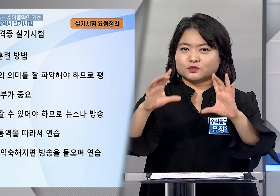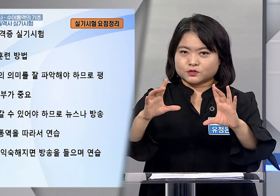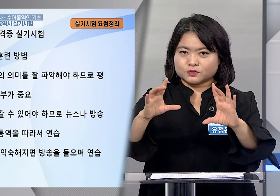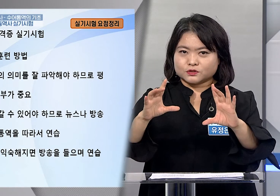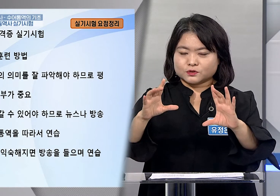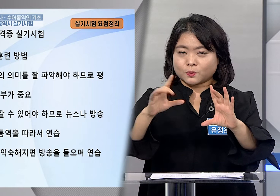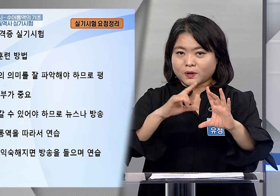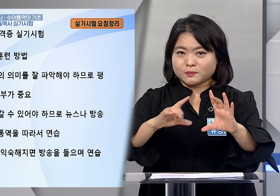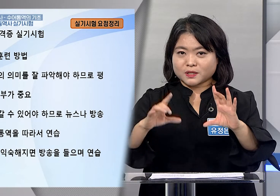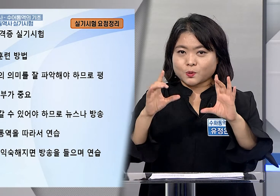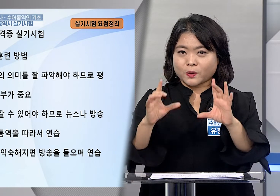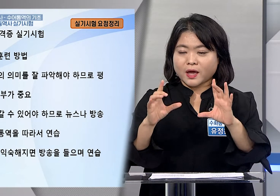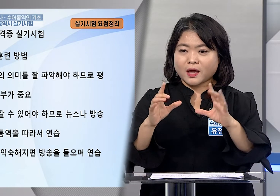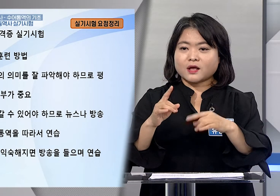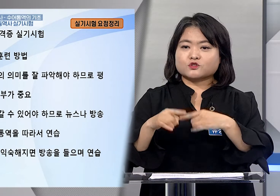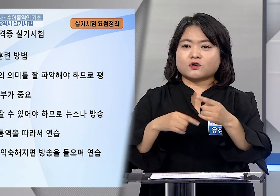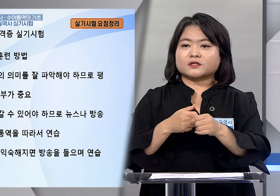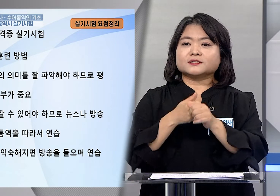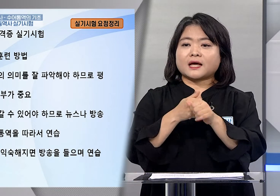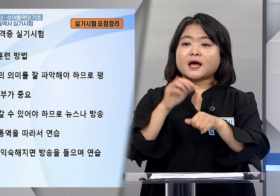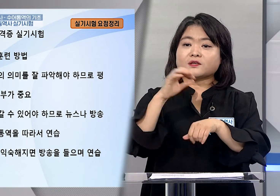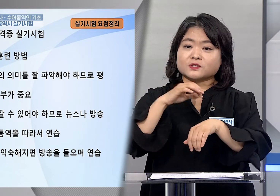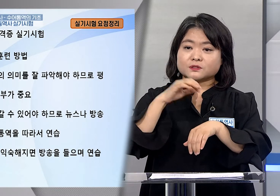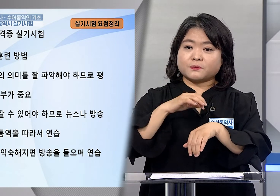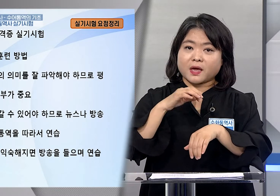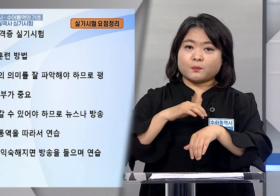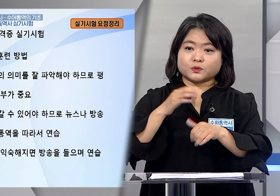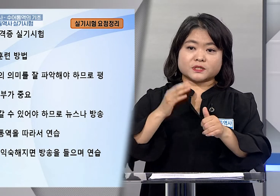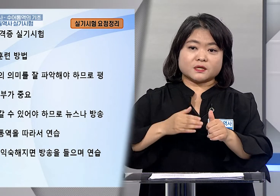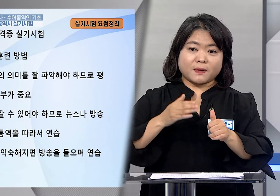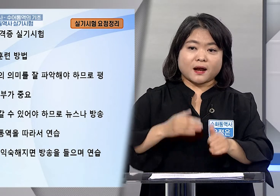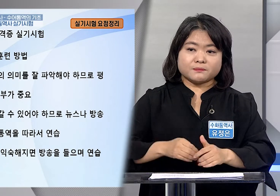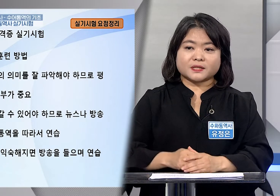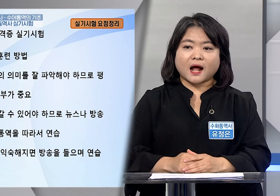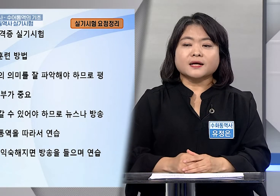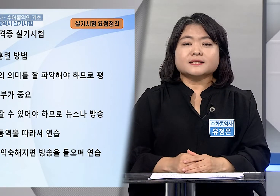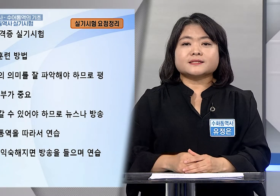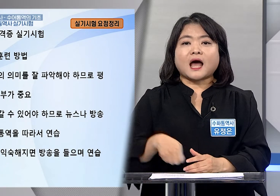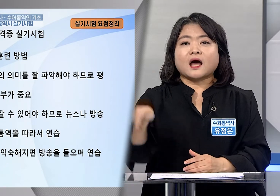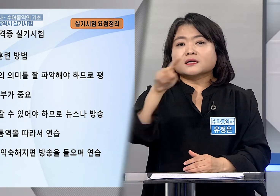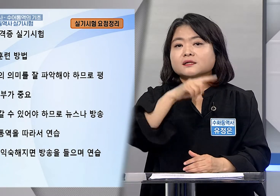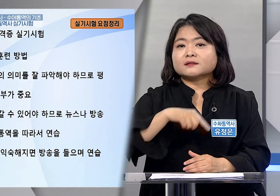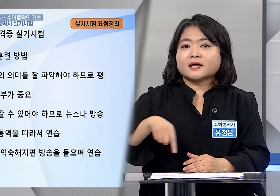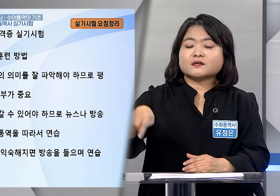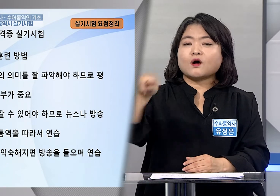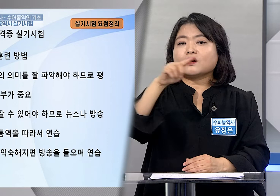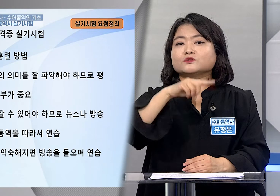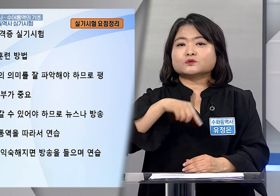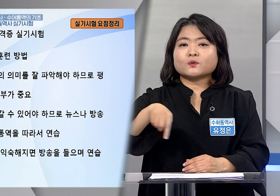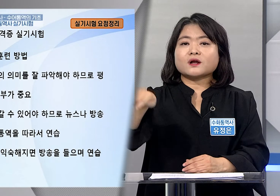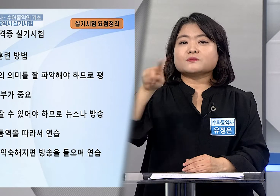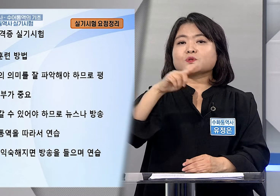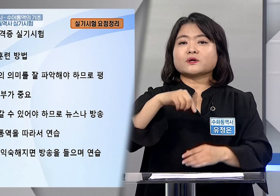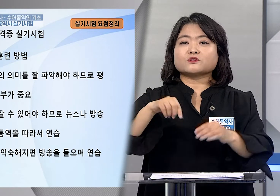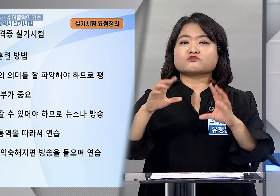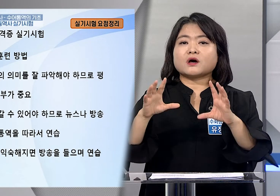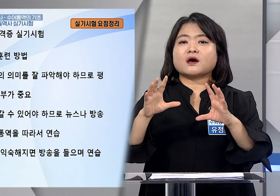뉴스 동그라미 속의 수화를 따라 연습해 보시기 바랍니다. 자, 그렇게 해서 동그라미 속의